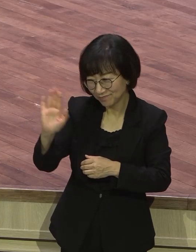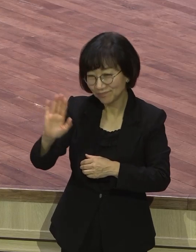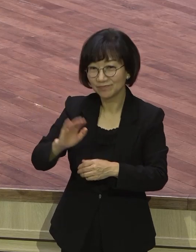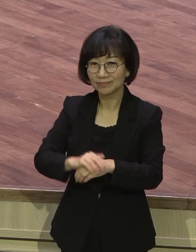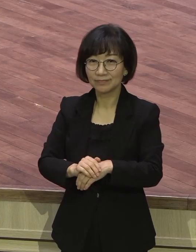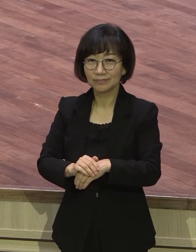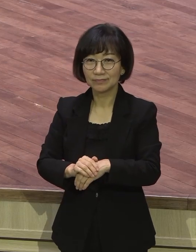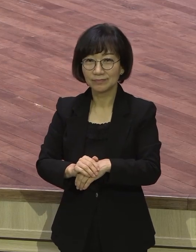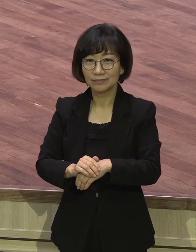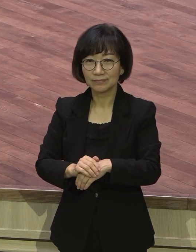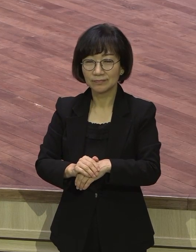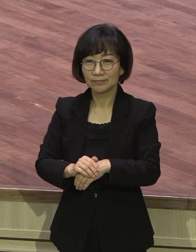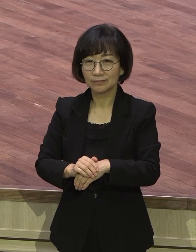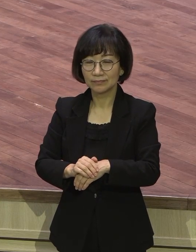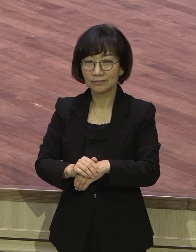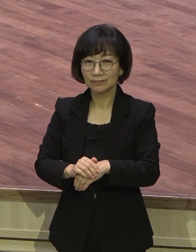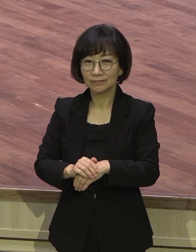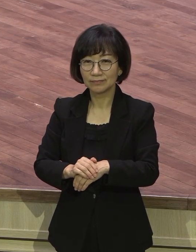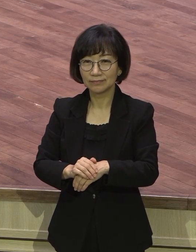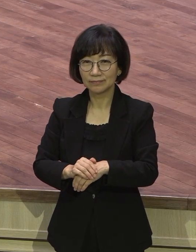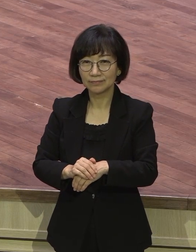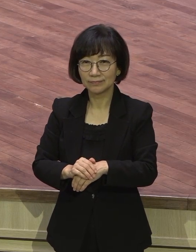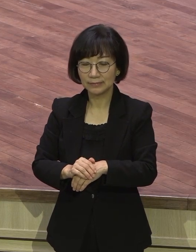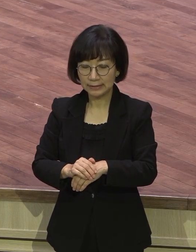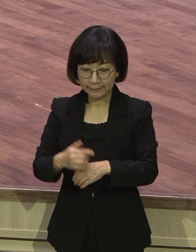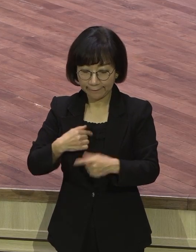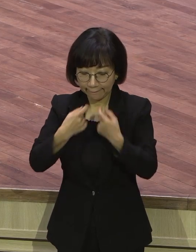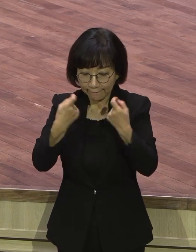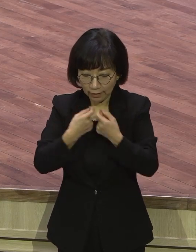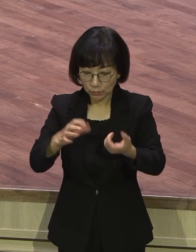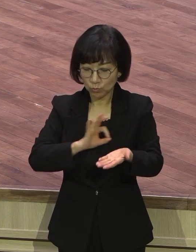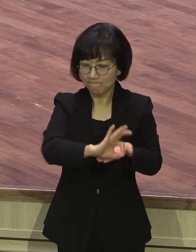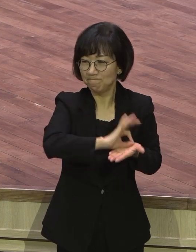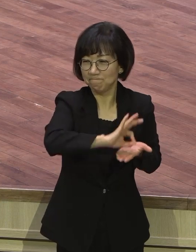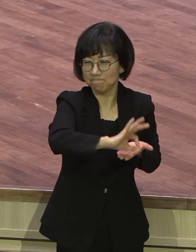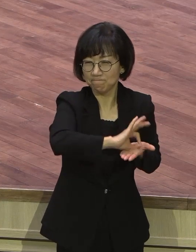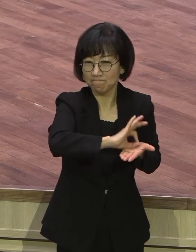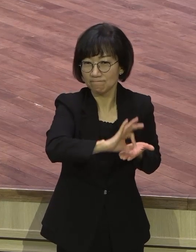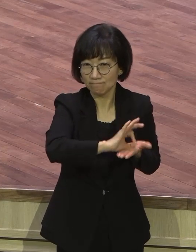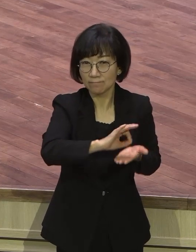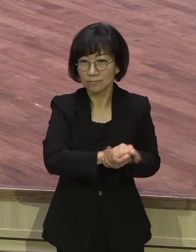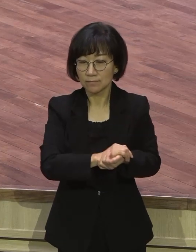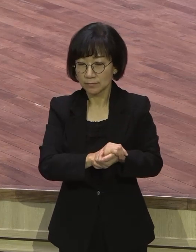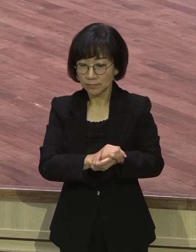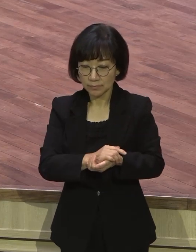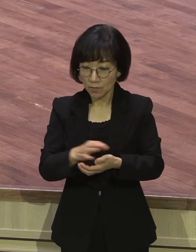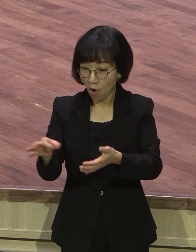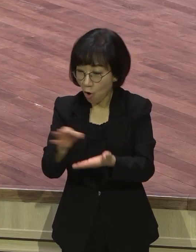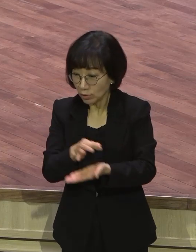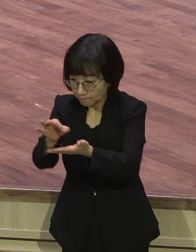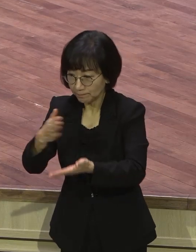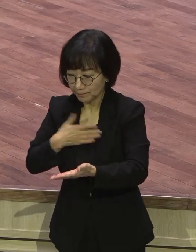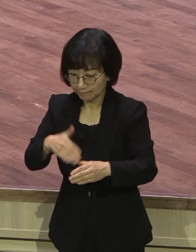백교의 상당입니다. 일년에. 내 돈 다 들어요. 내가 가서 헌금 도리하고